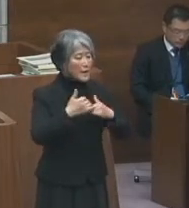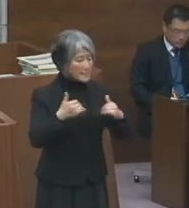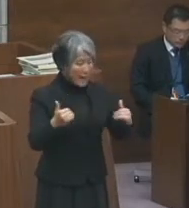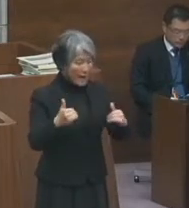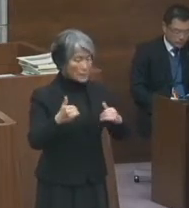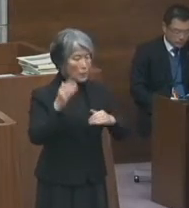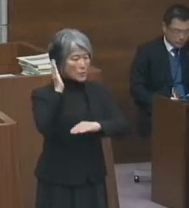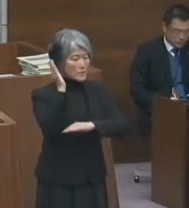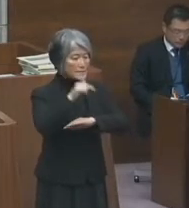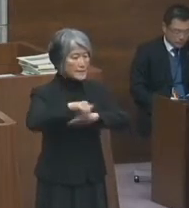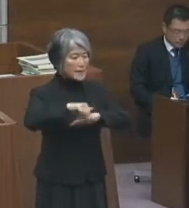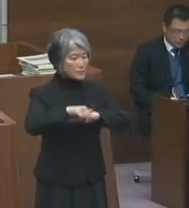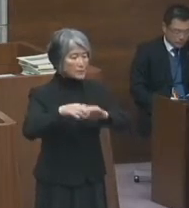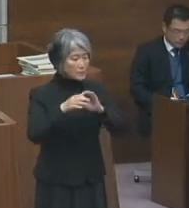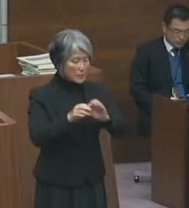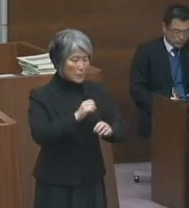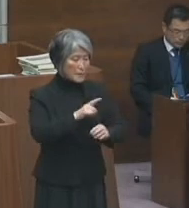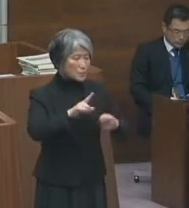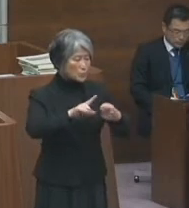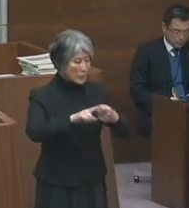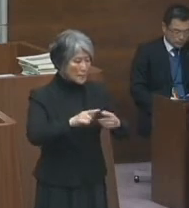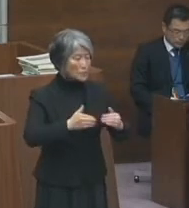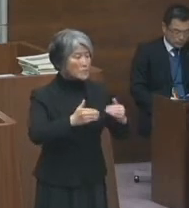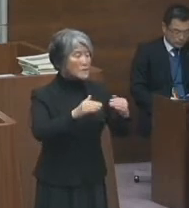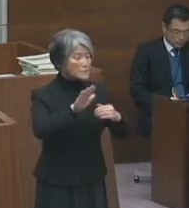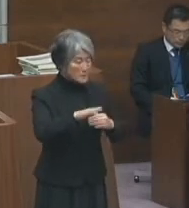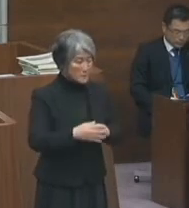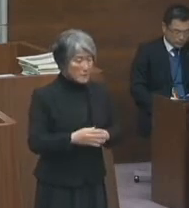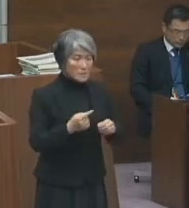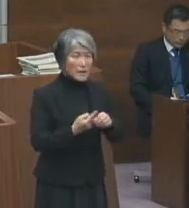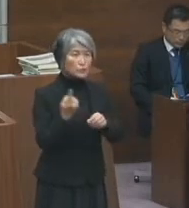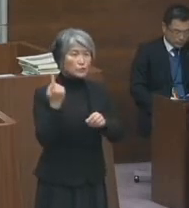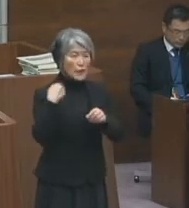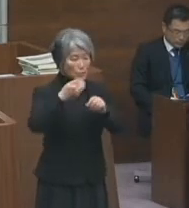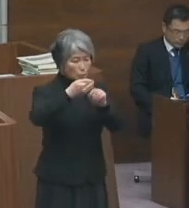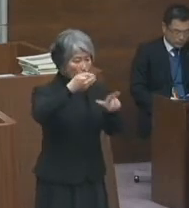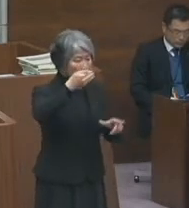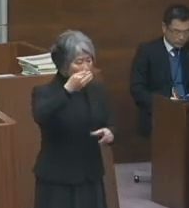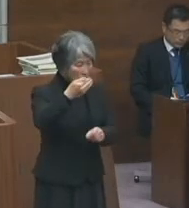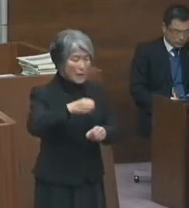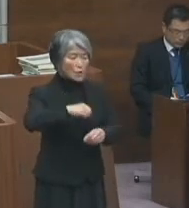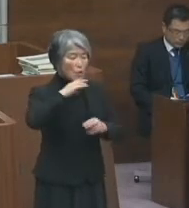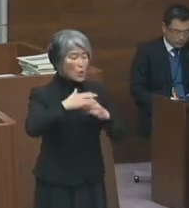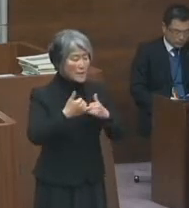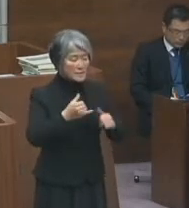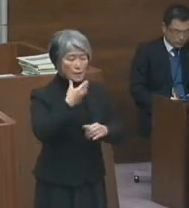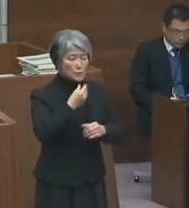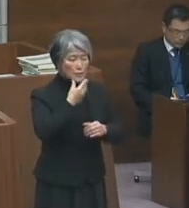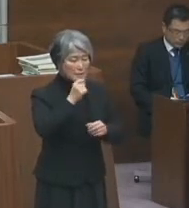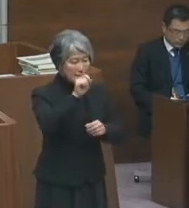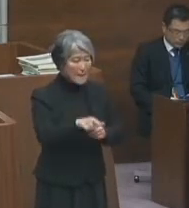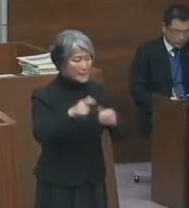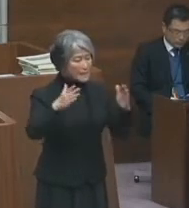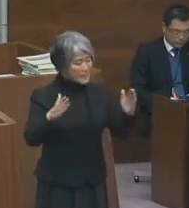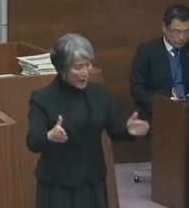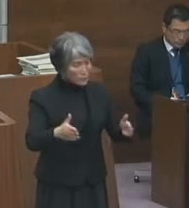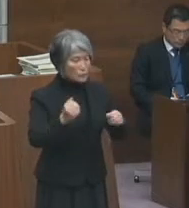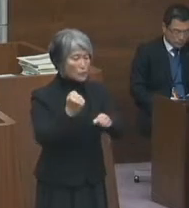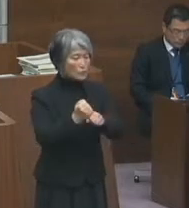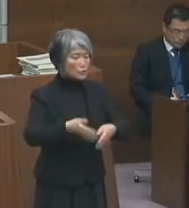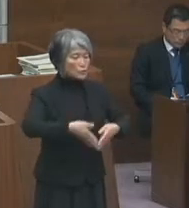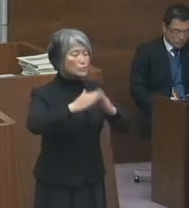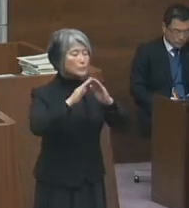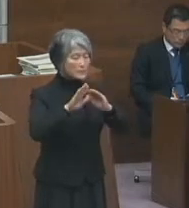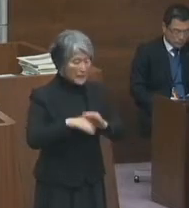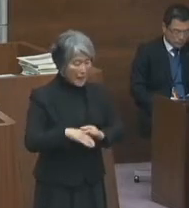ておるところでございます。昨年9月には高齢者福祉月間を創設し、一人暮らし高齢者を対象としたみんなの給